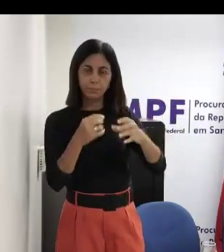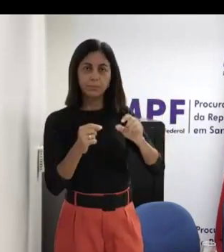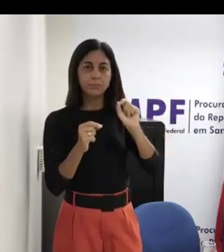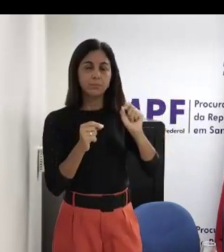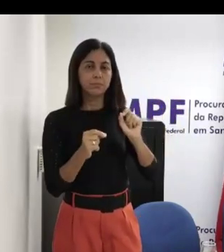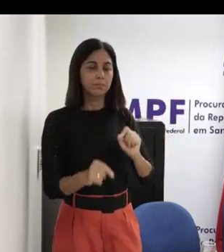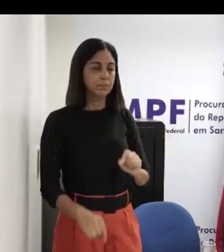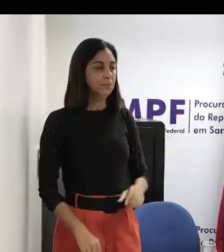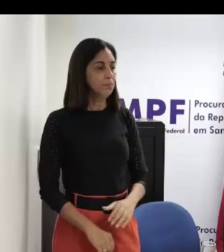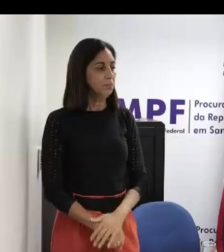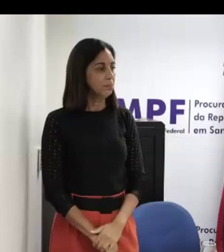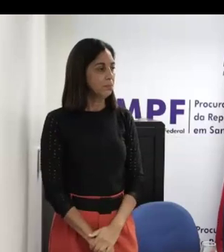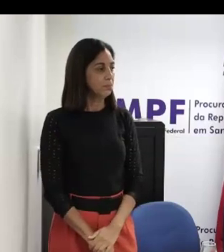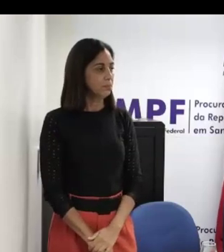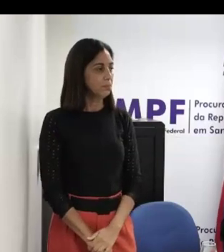sua colaboração